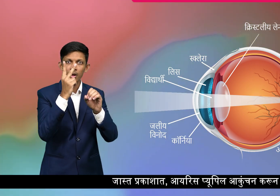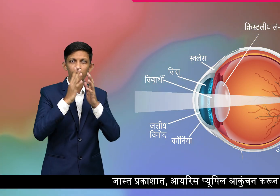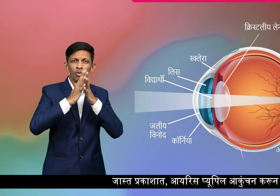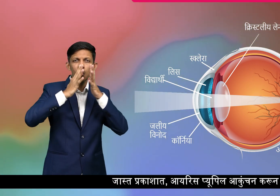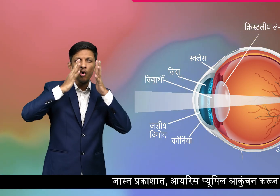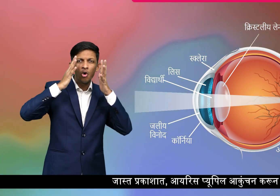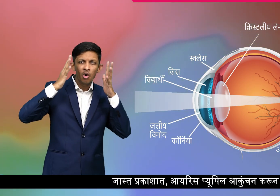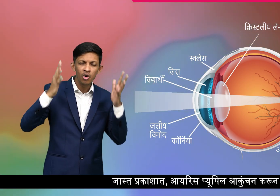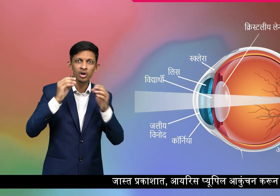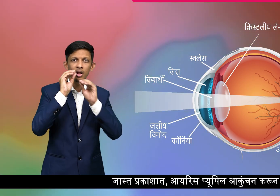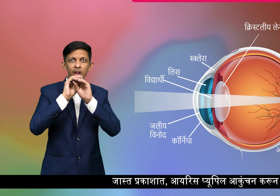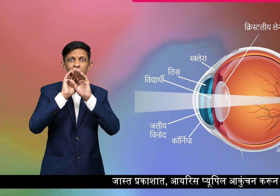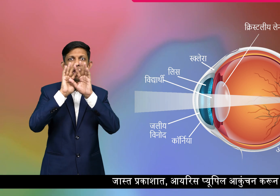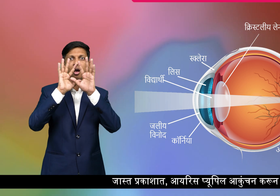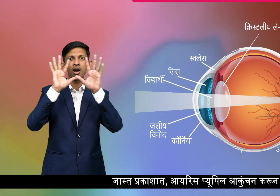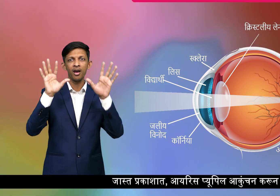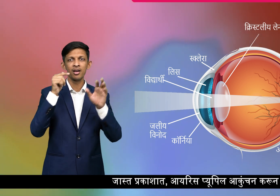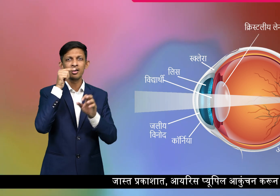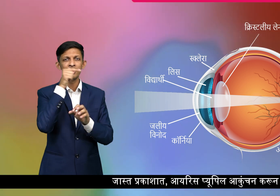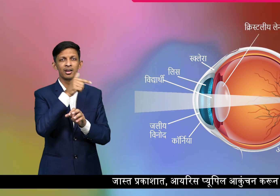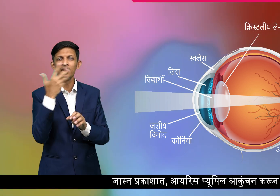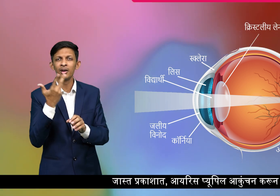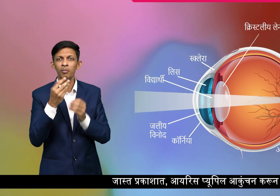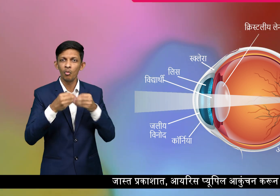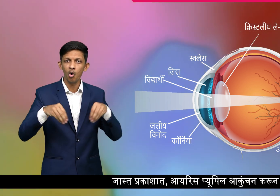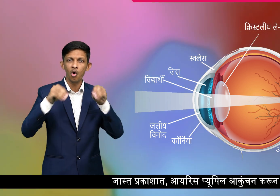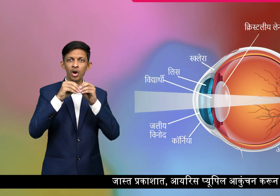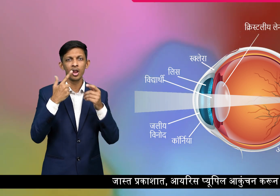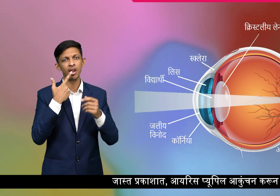जास्त प्रकाशात आयरिस प्युपिल आकुंचन करून